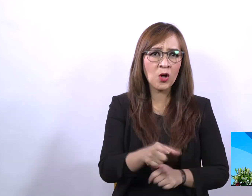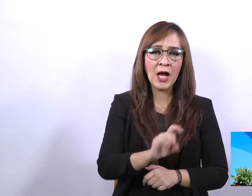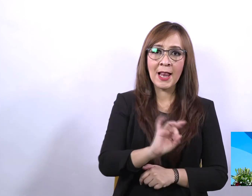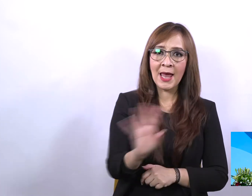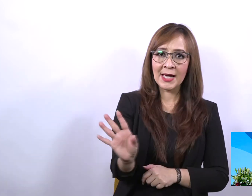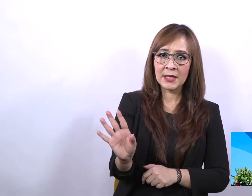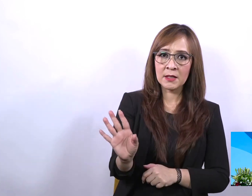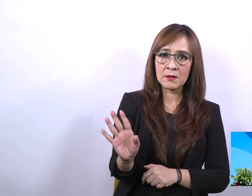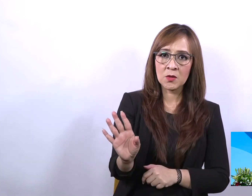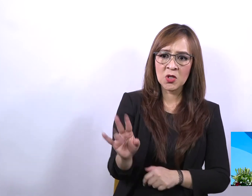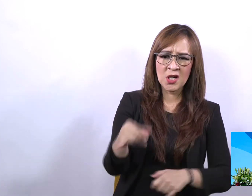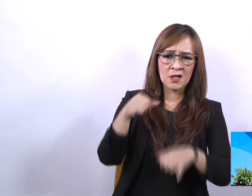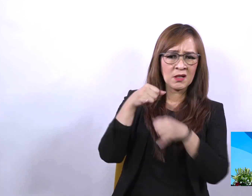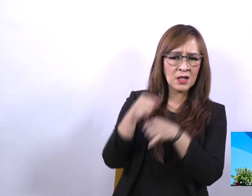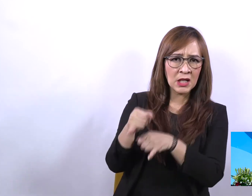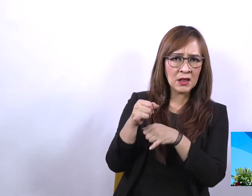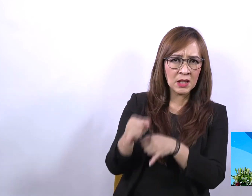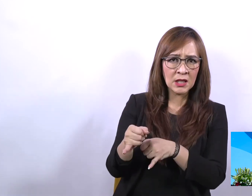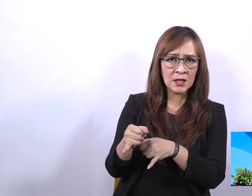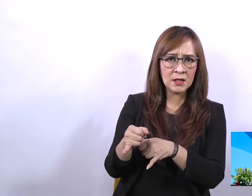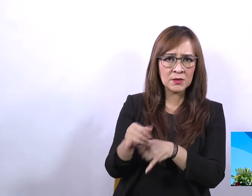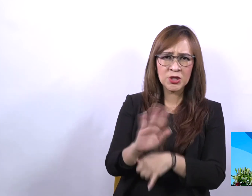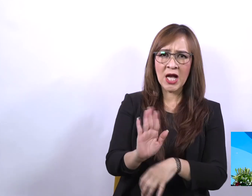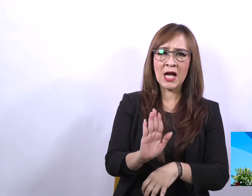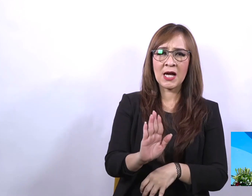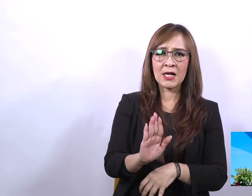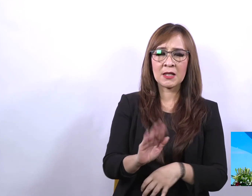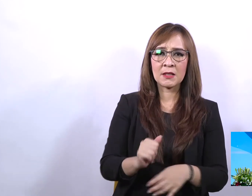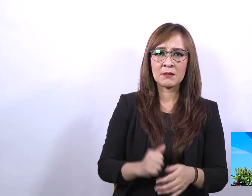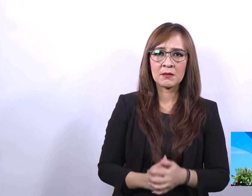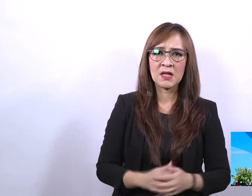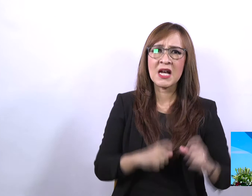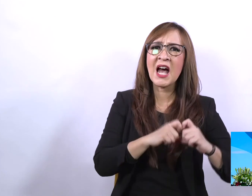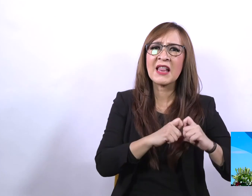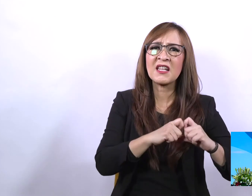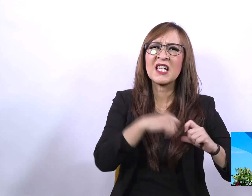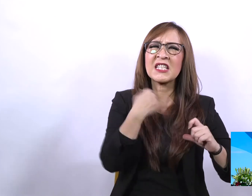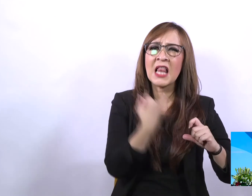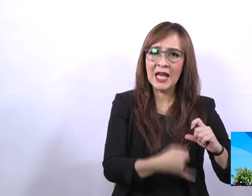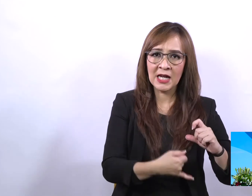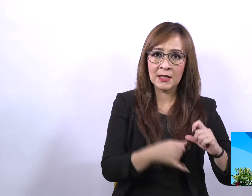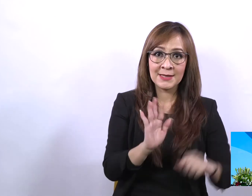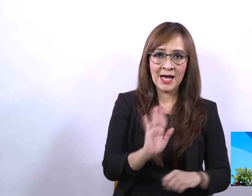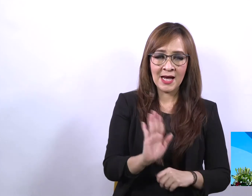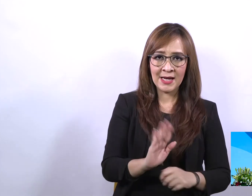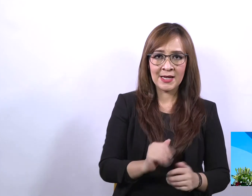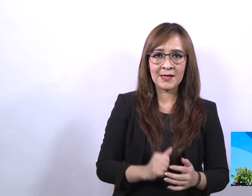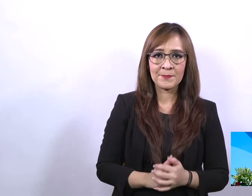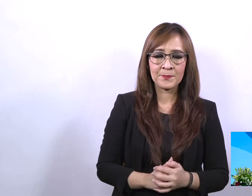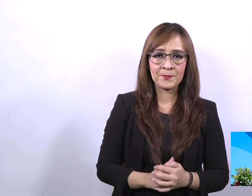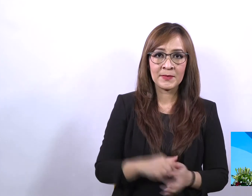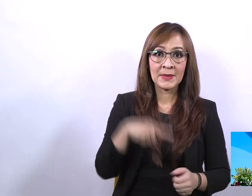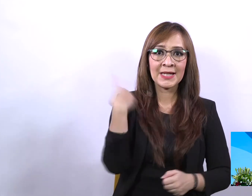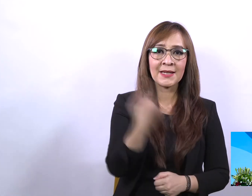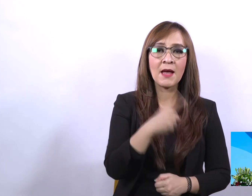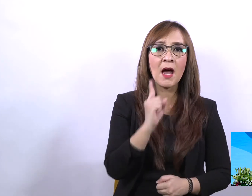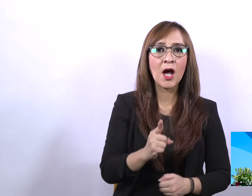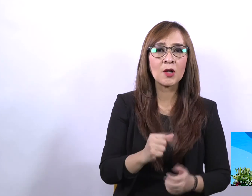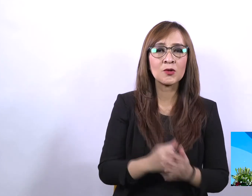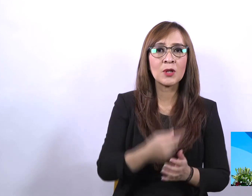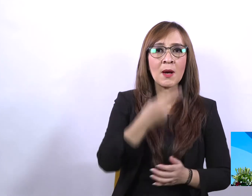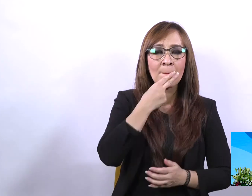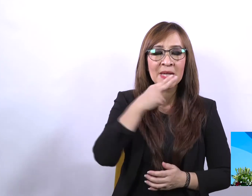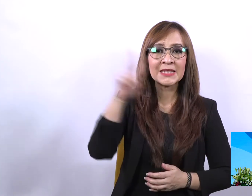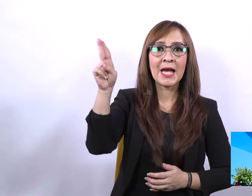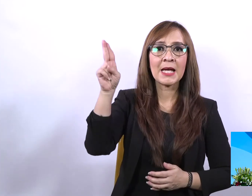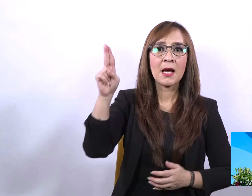terus komentar ini kritik ini kita jadi haters haters dengan hati busukan dikuasai iblis dan setan-setan tapi kita menjadi orang percaya